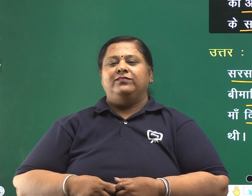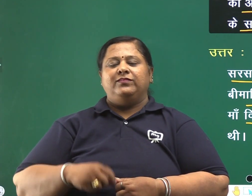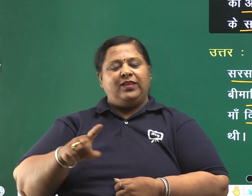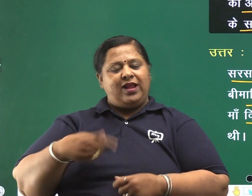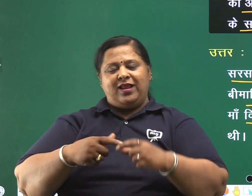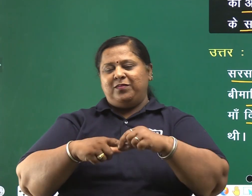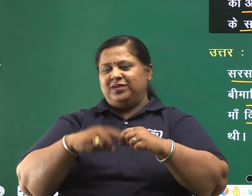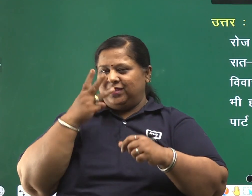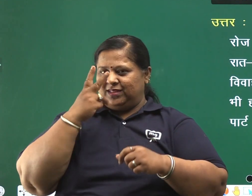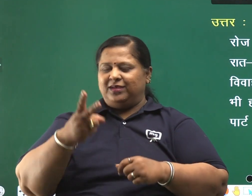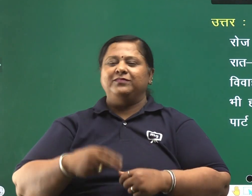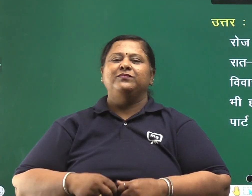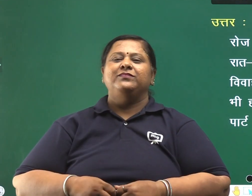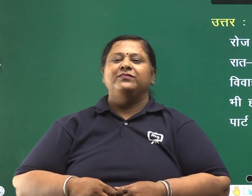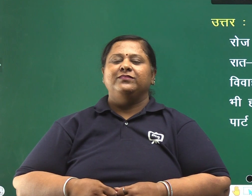आगे का प्रश्न देखते हैं बच्चों।